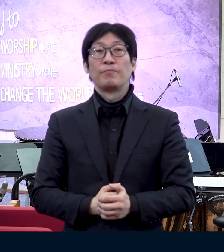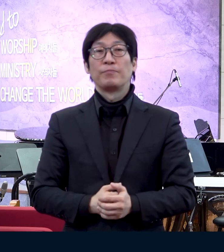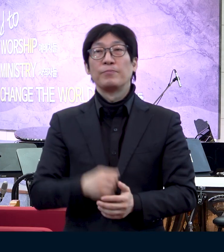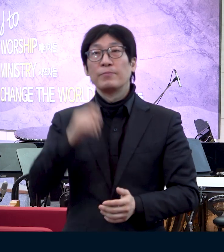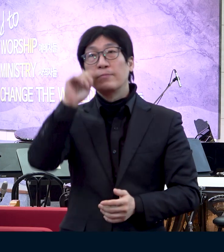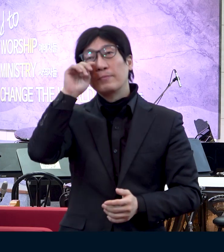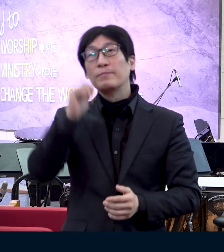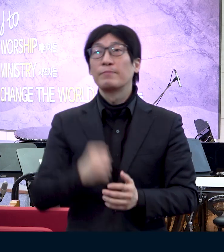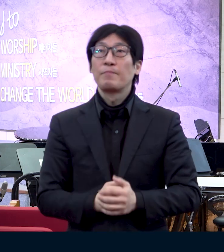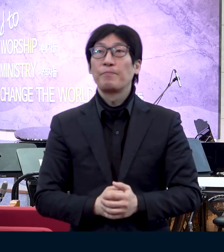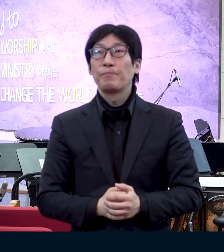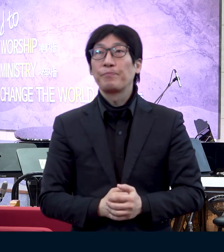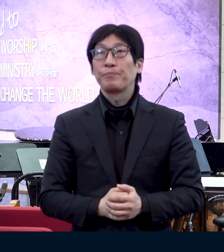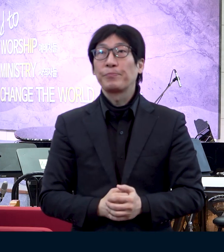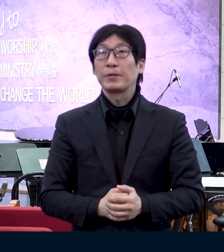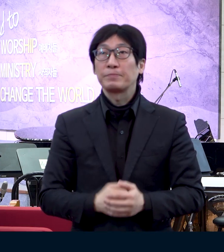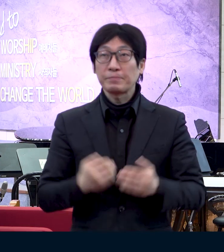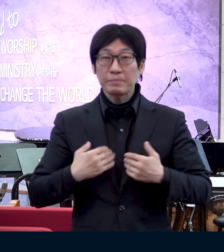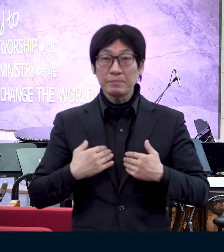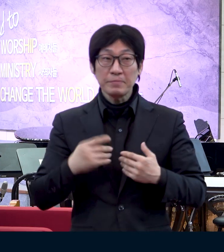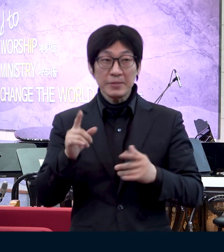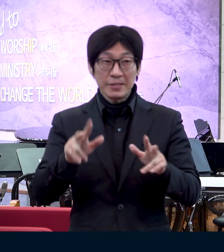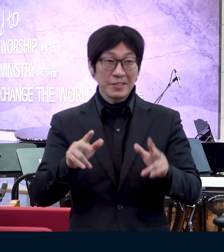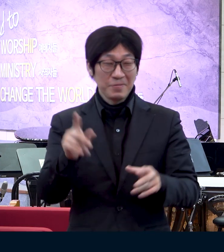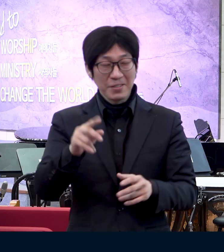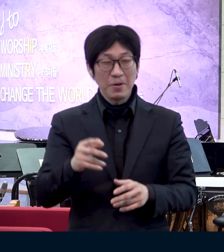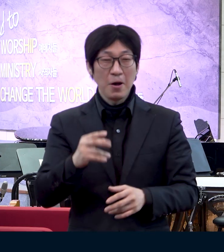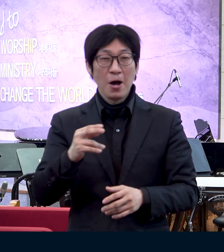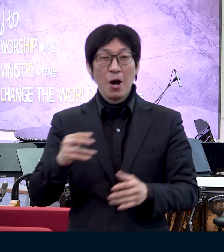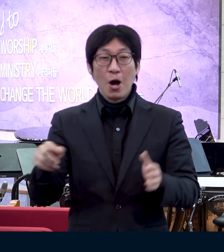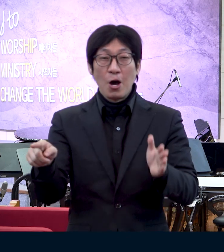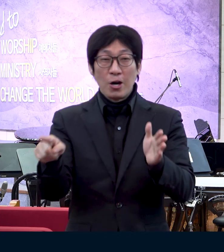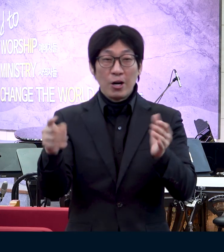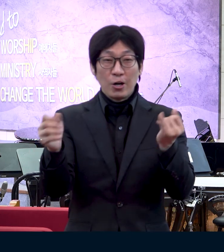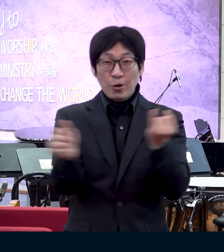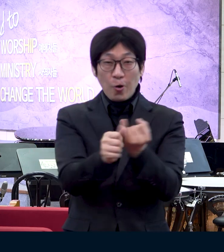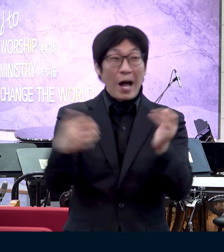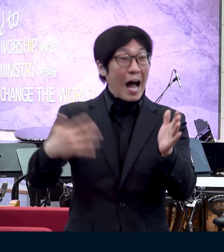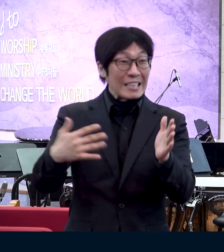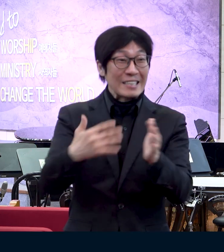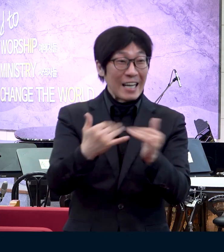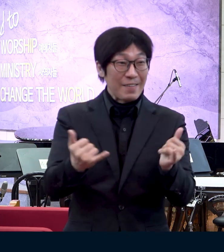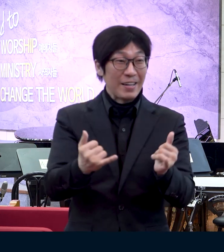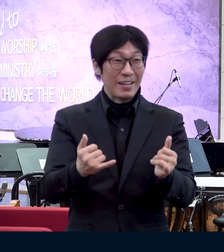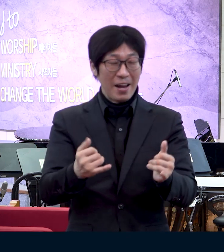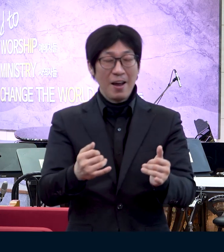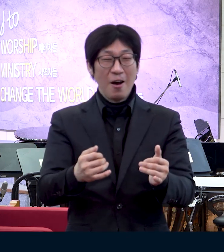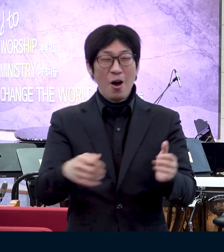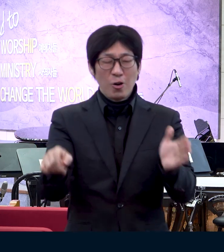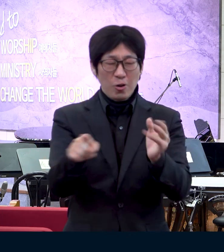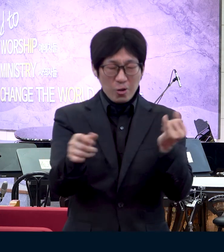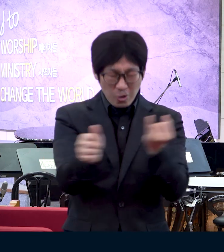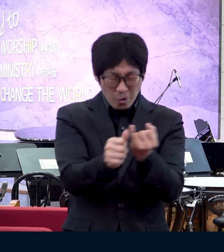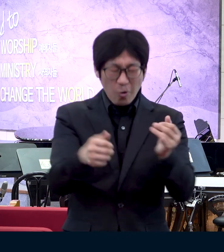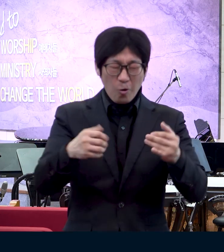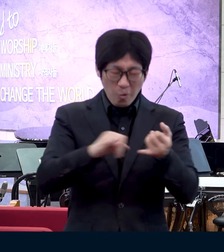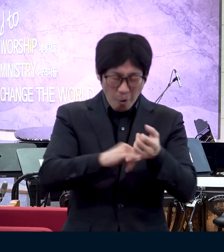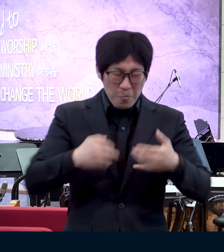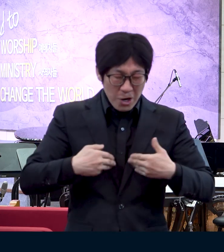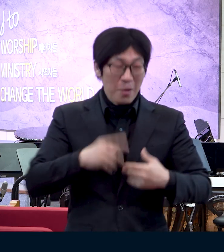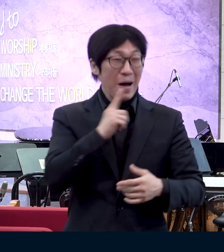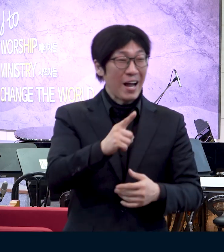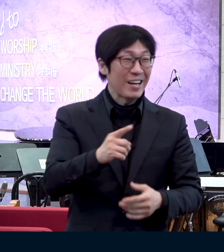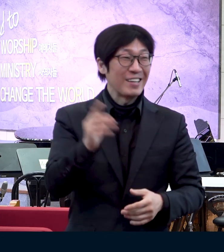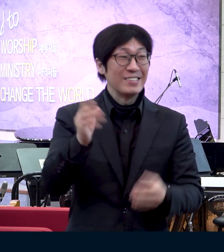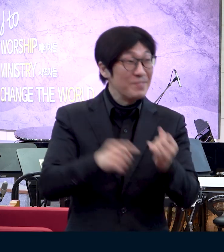저는 지금 미혼인 사람들한테 그러니까 결혼을 해야 돼 라고 말하려고 하는 게 아닙니다.